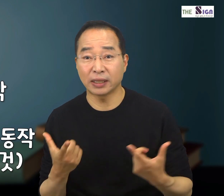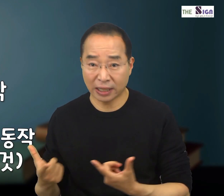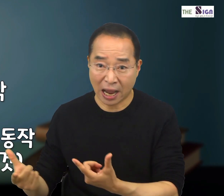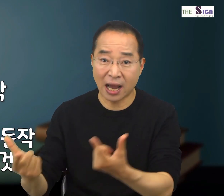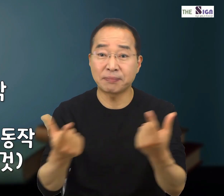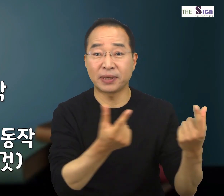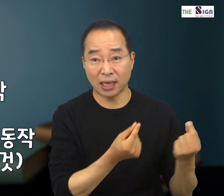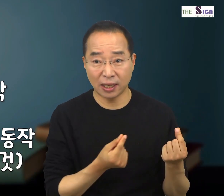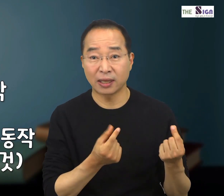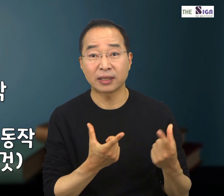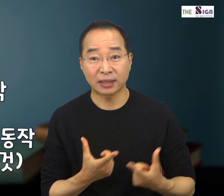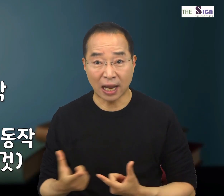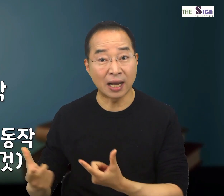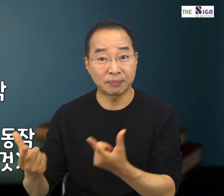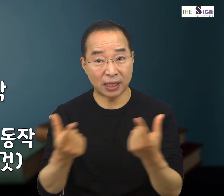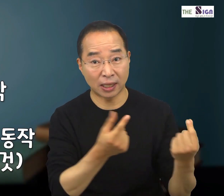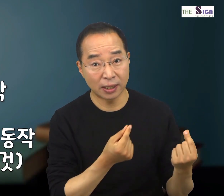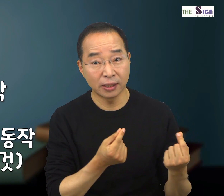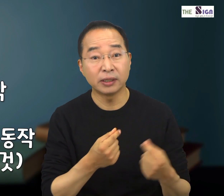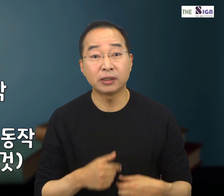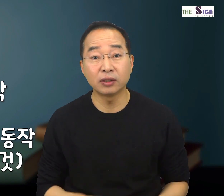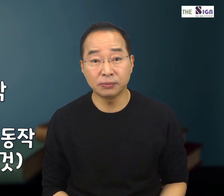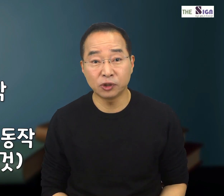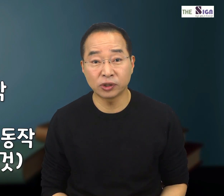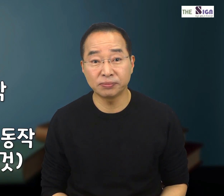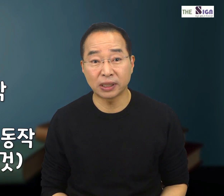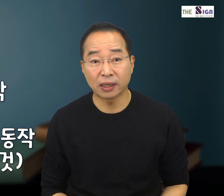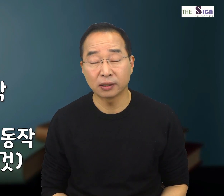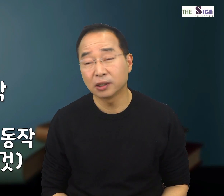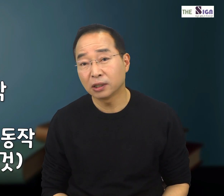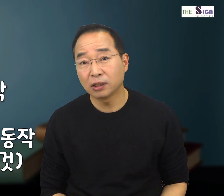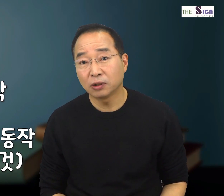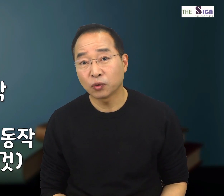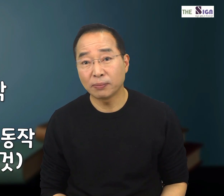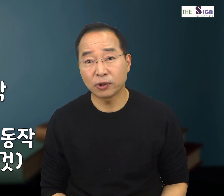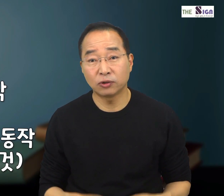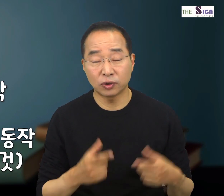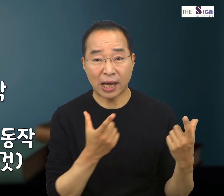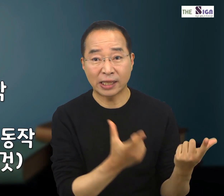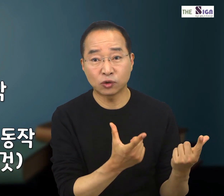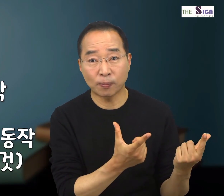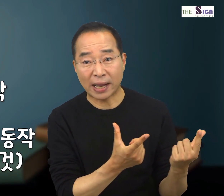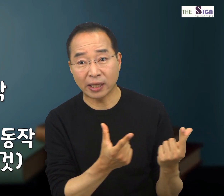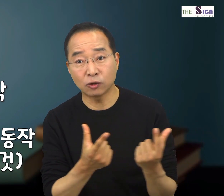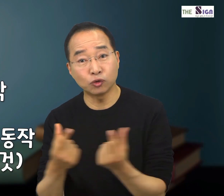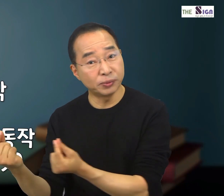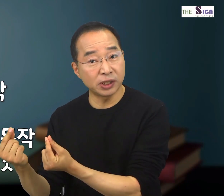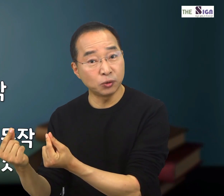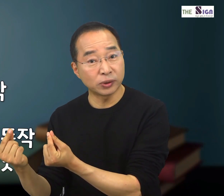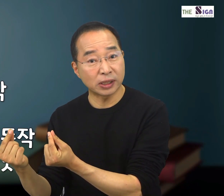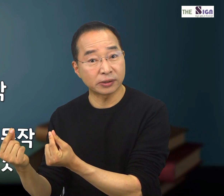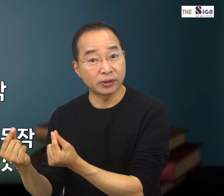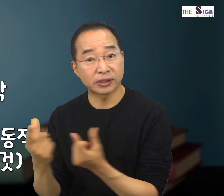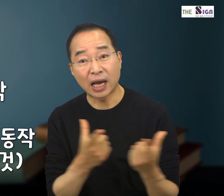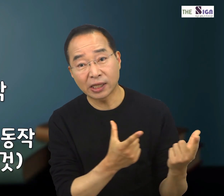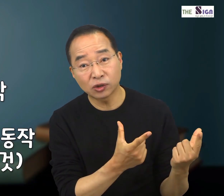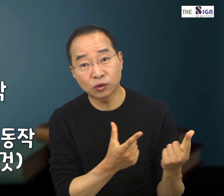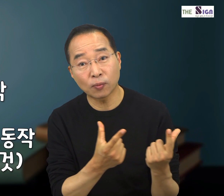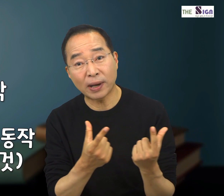다 함께 이런 의미로 씁니다. 또 한편으로 한쪽 방향으로 움직이는 동작이 있어요. 한쪽